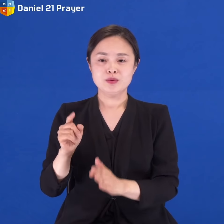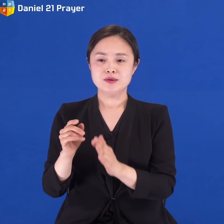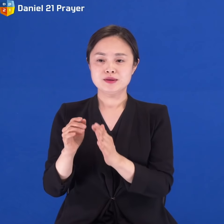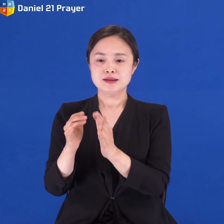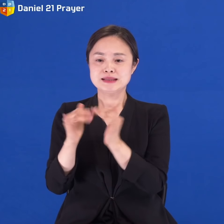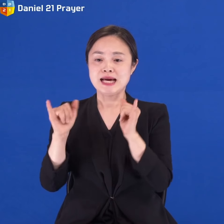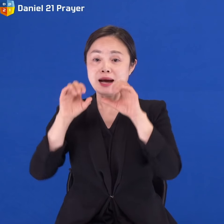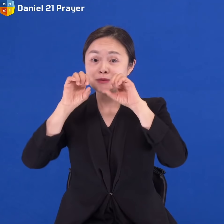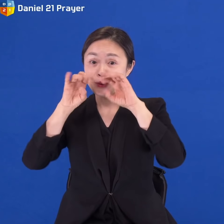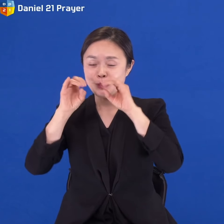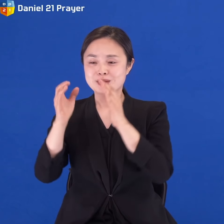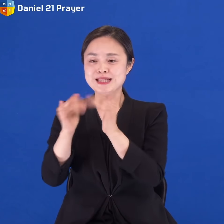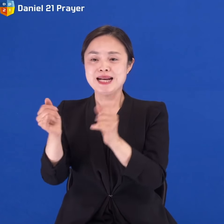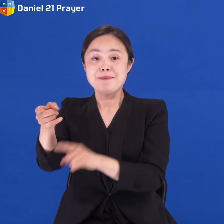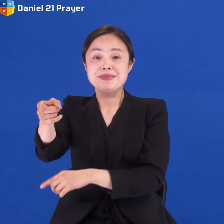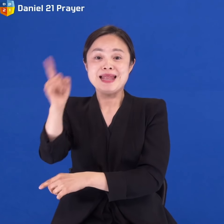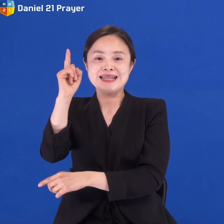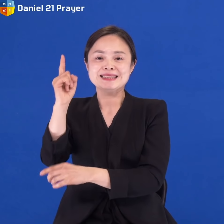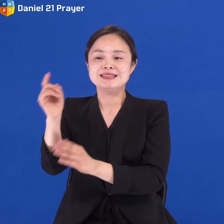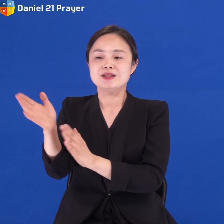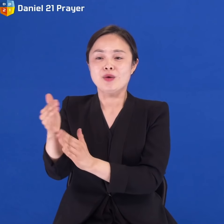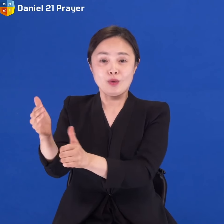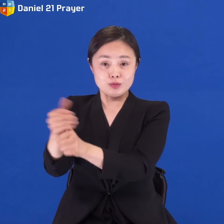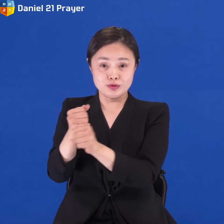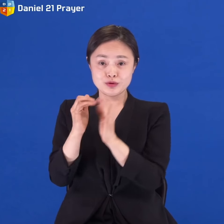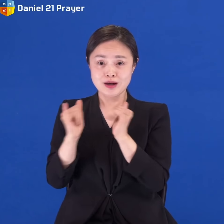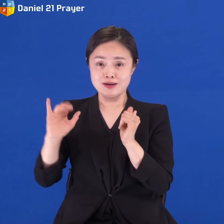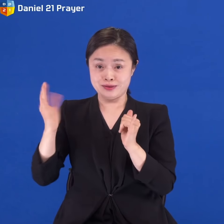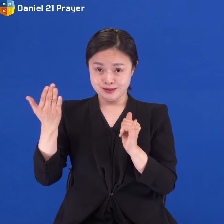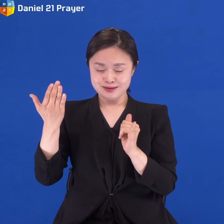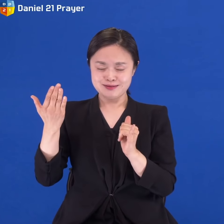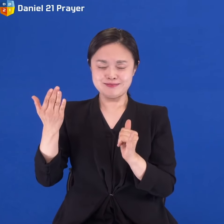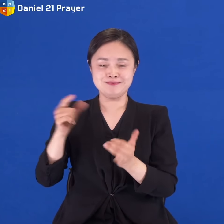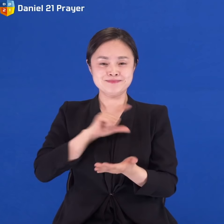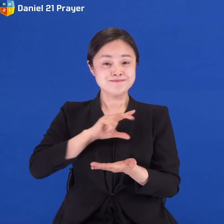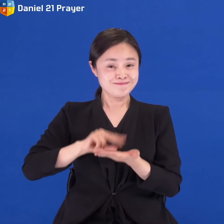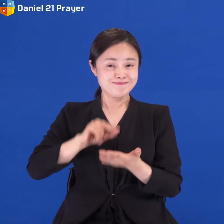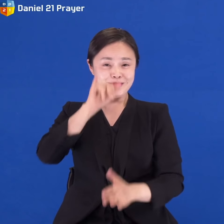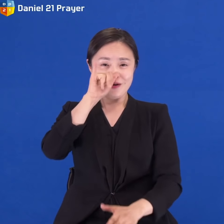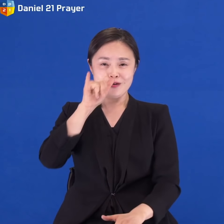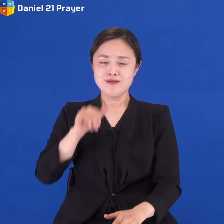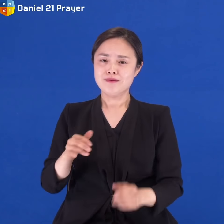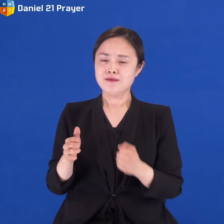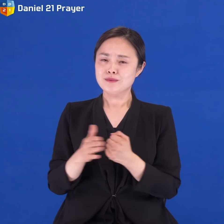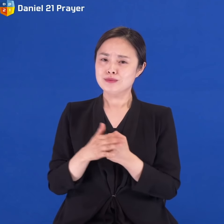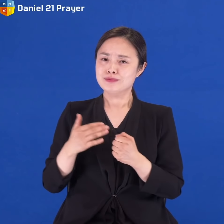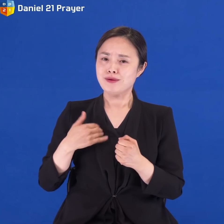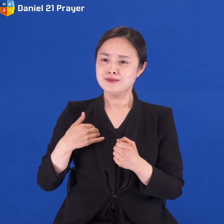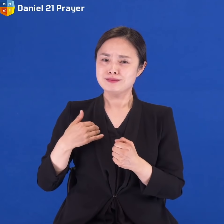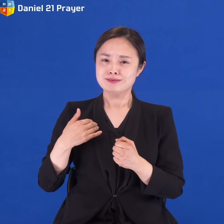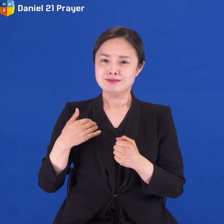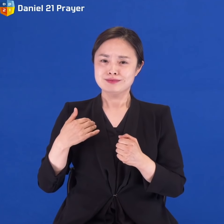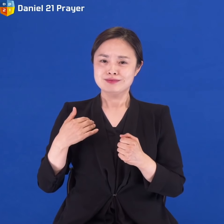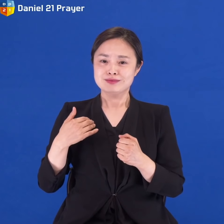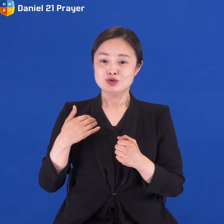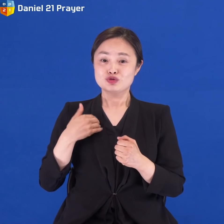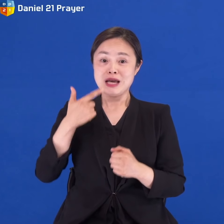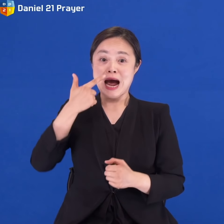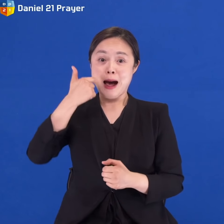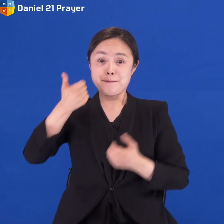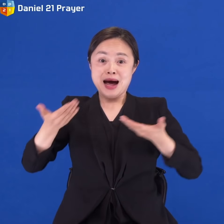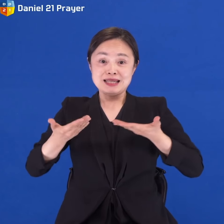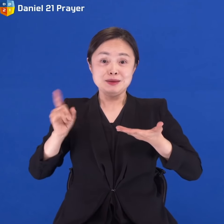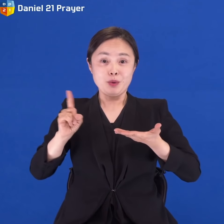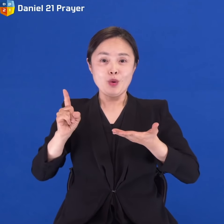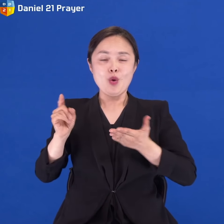저희 아버지가 어부잖아요. 얼마나 기가 막힙니까? 하나님의 놀라우신